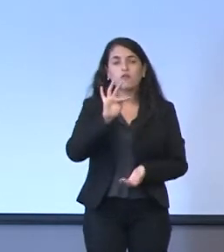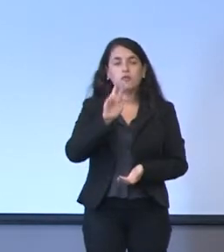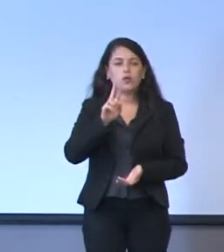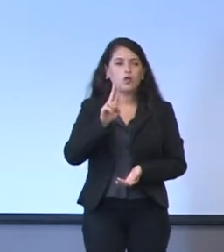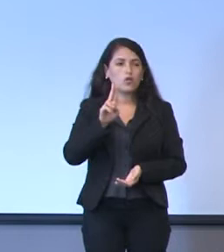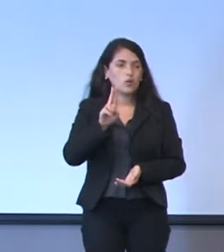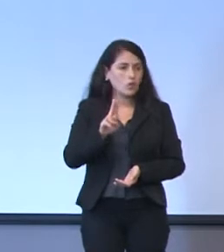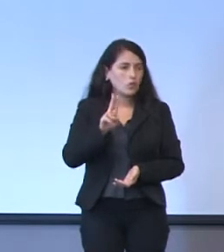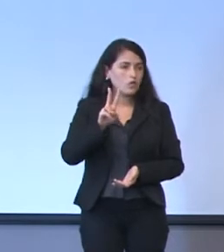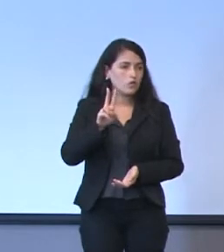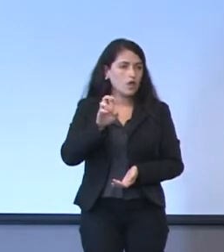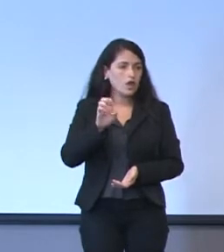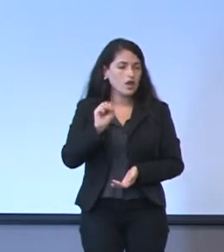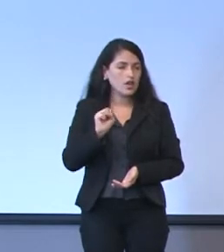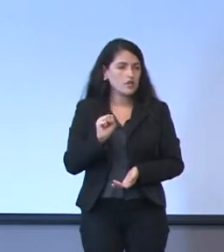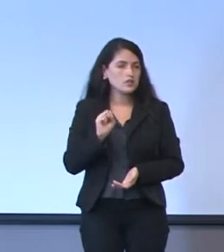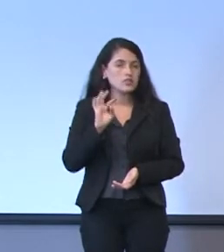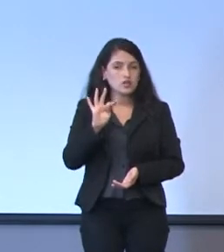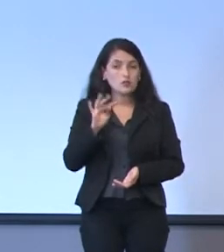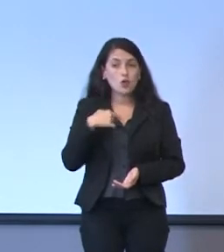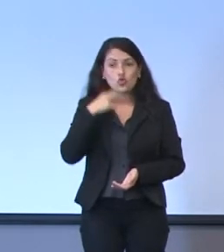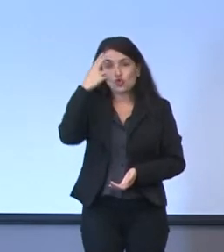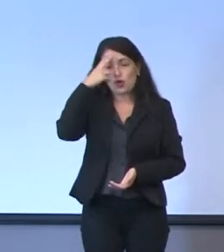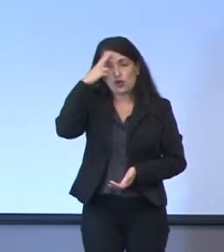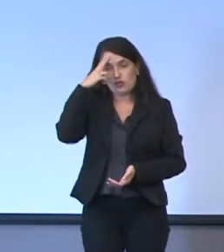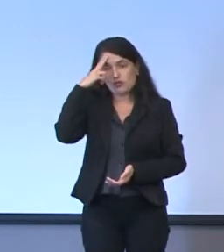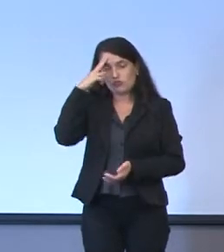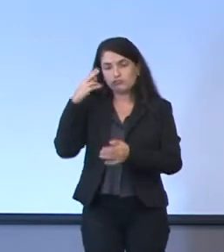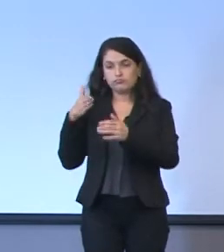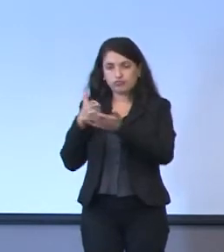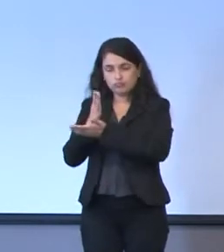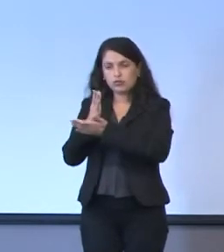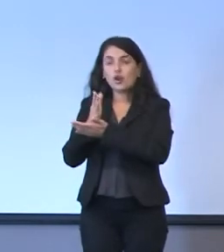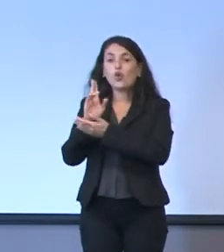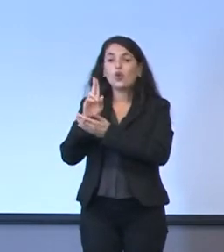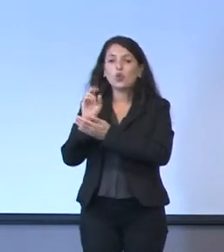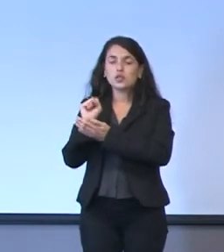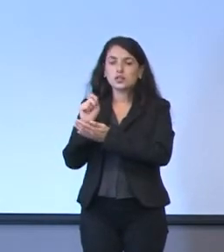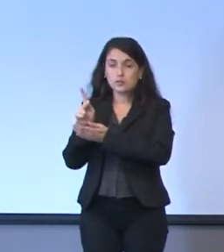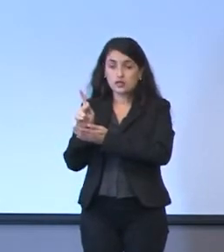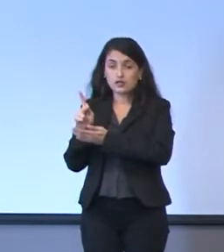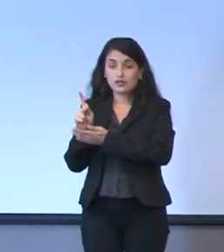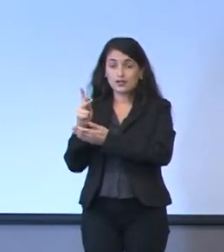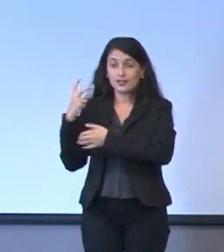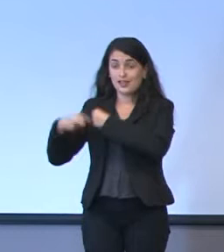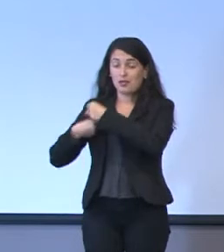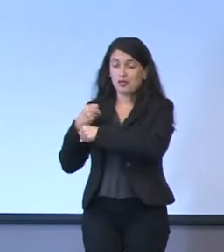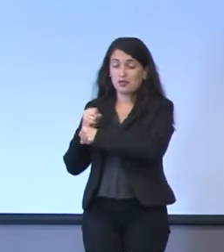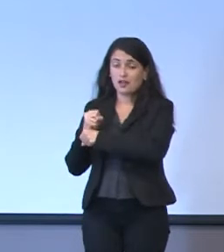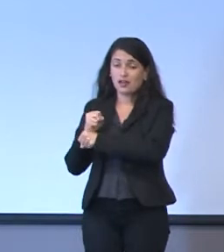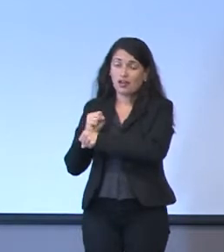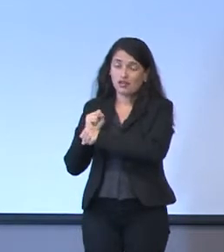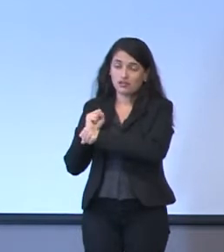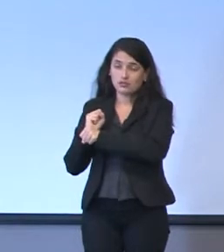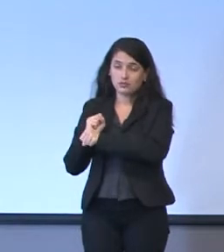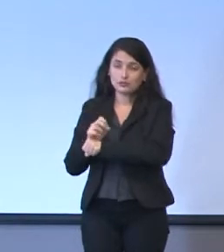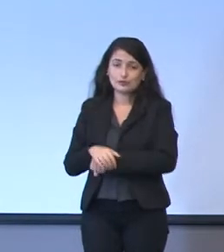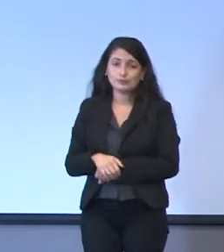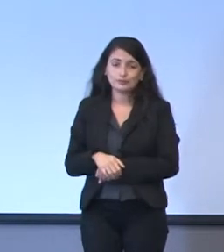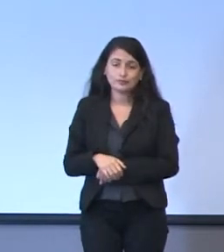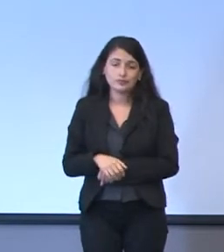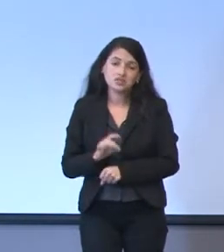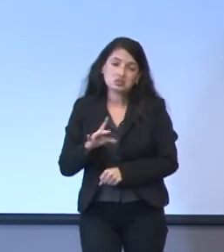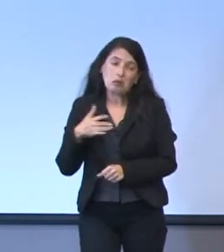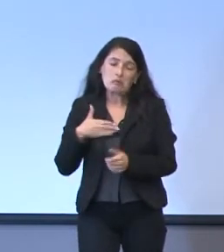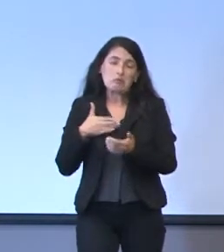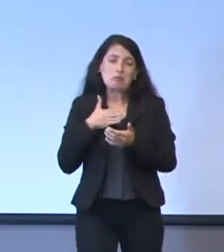né, meu sonho era estudar na USP, e fazia 5 anos que eu não estudava, então eu fui mais para